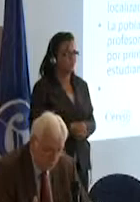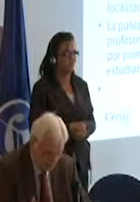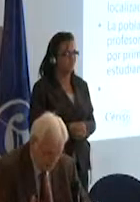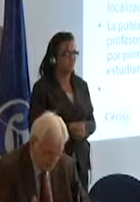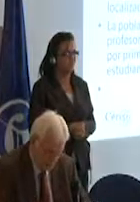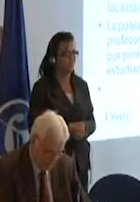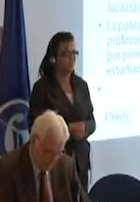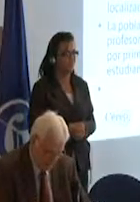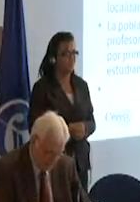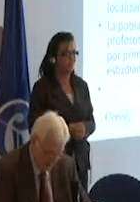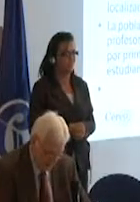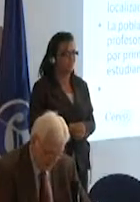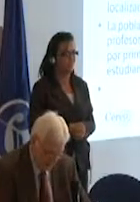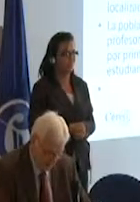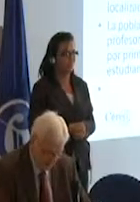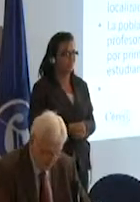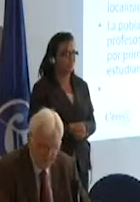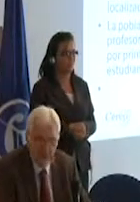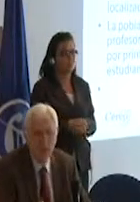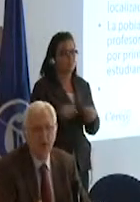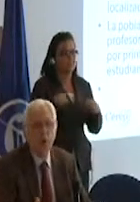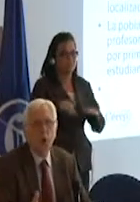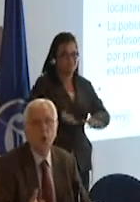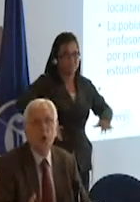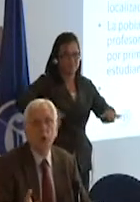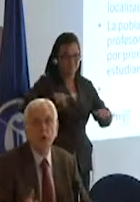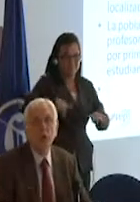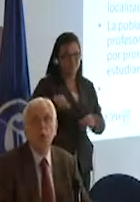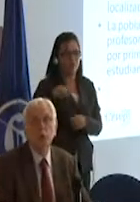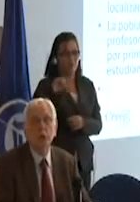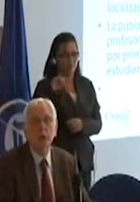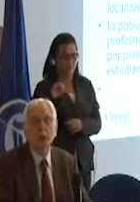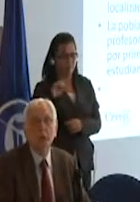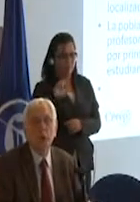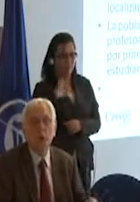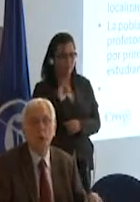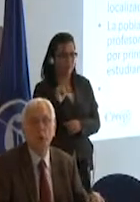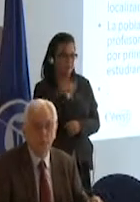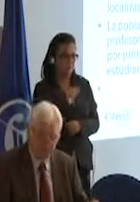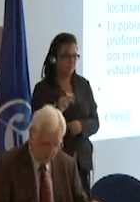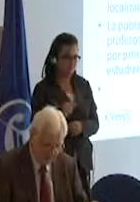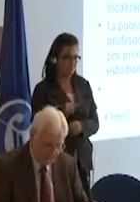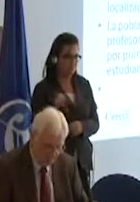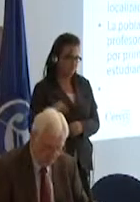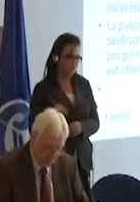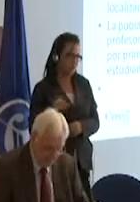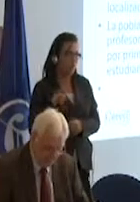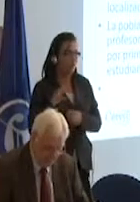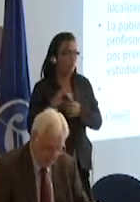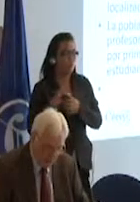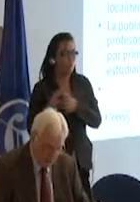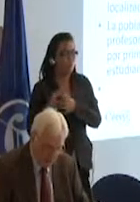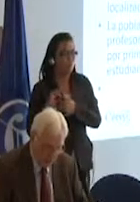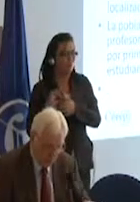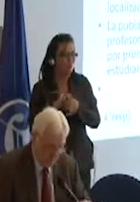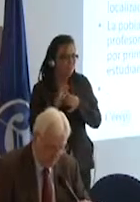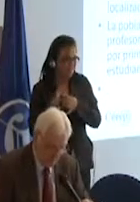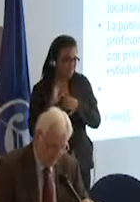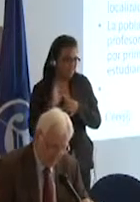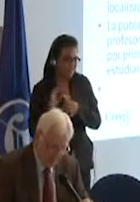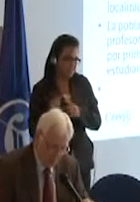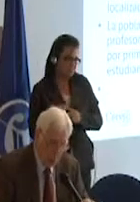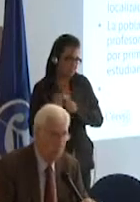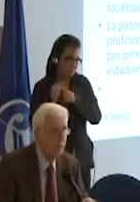Entonces creamos en este establecimiento una ULIS, una unidad especializada. Entonces, este es el contexto que es importante